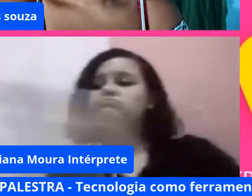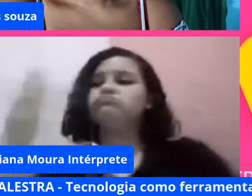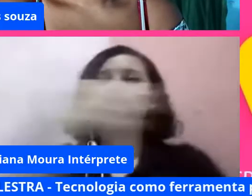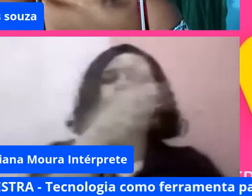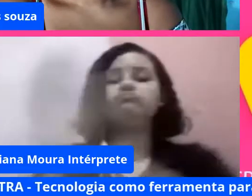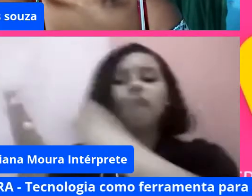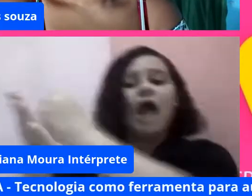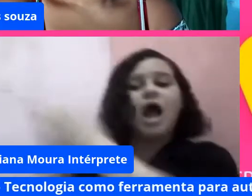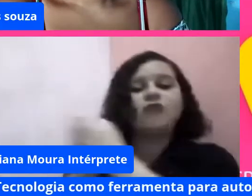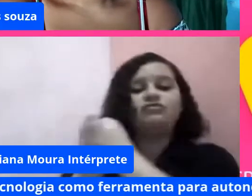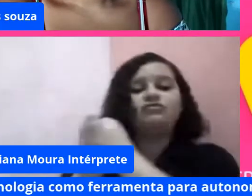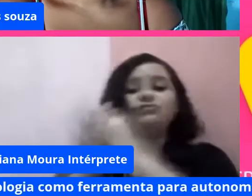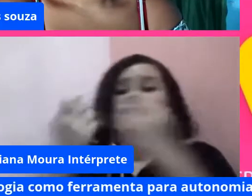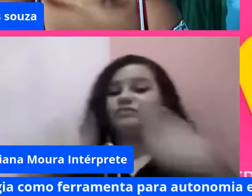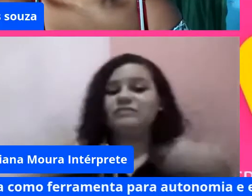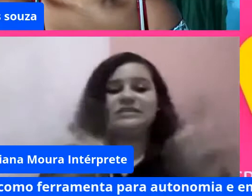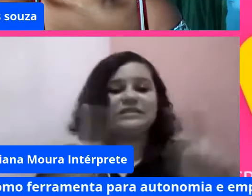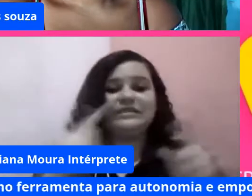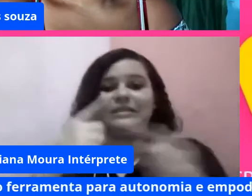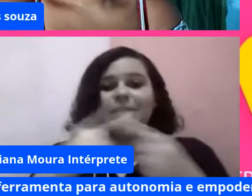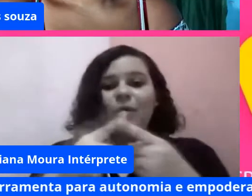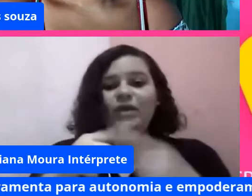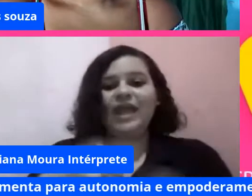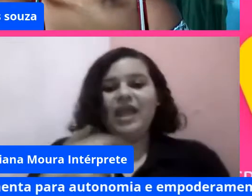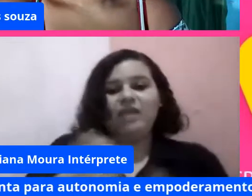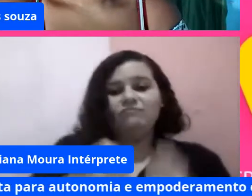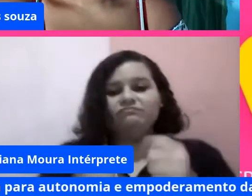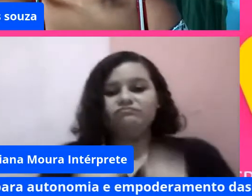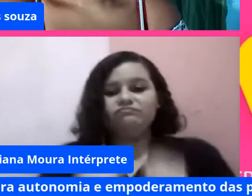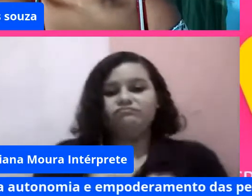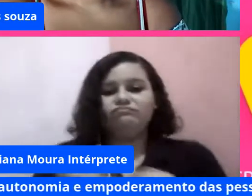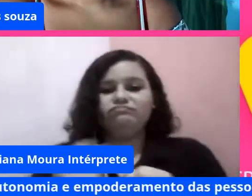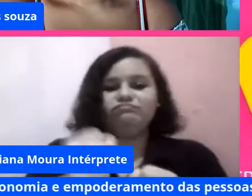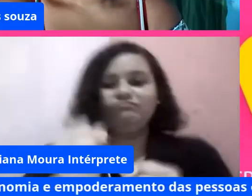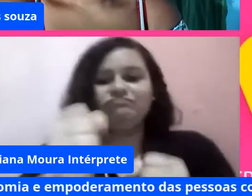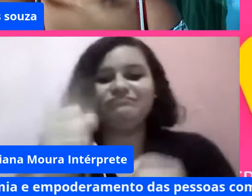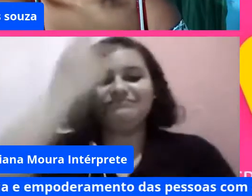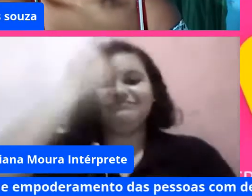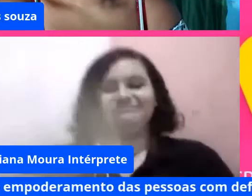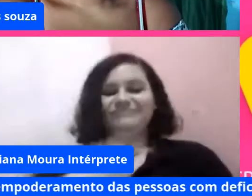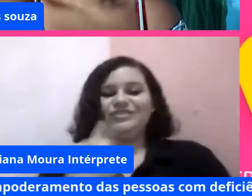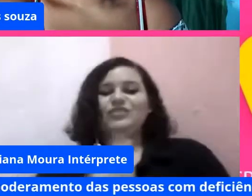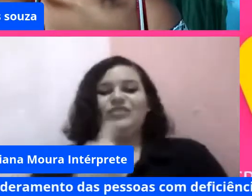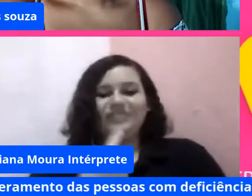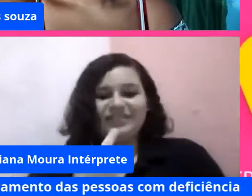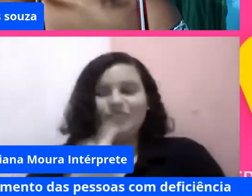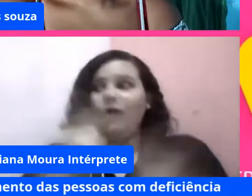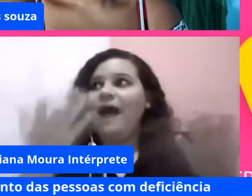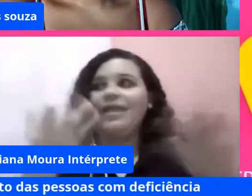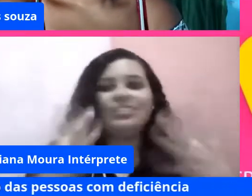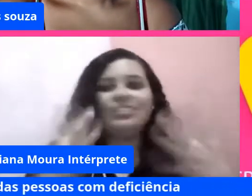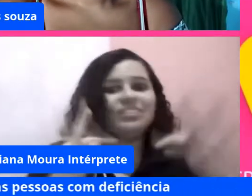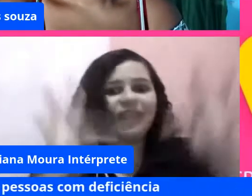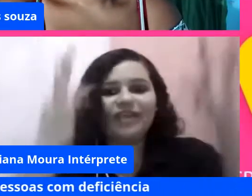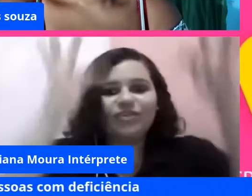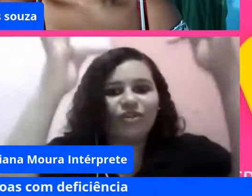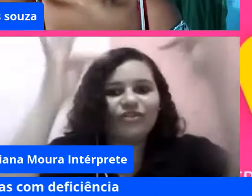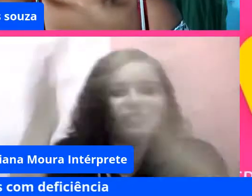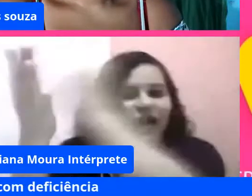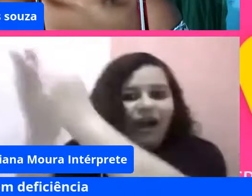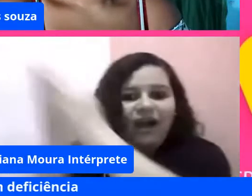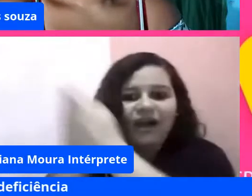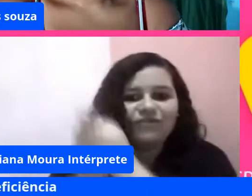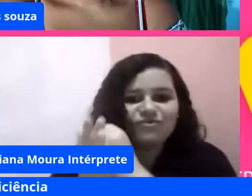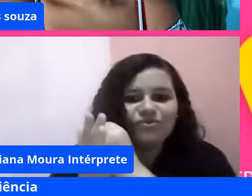que as pessoas, né, precisam me ajudar. Então, a tecnologia, para nós, é mais do que simplesmente